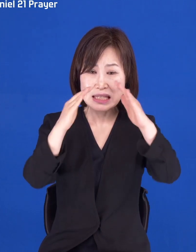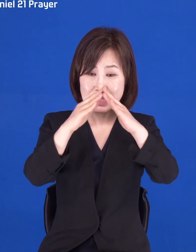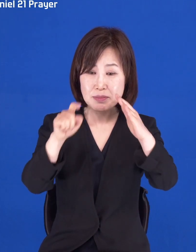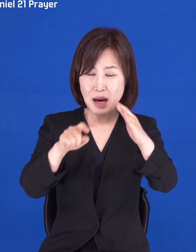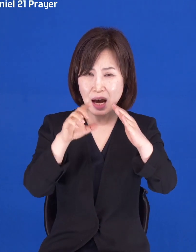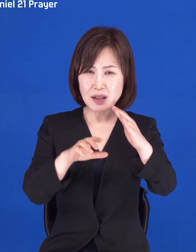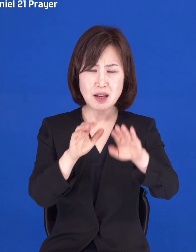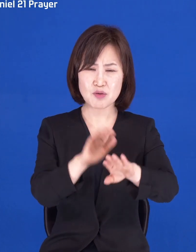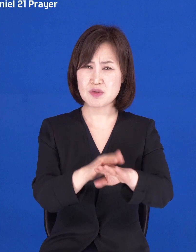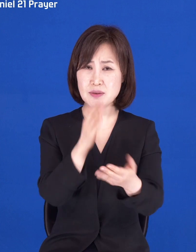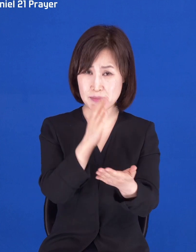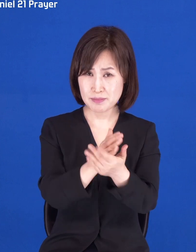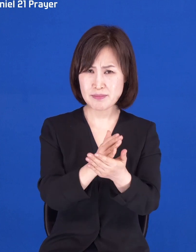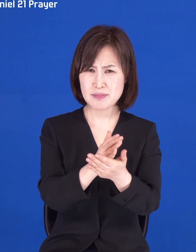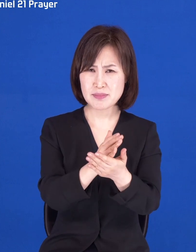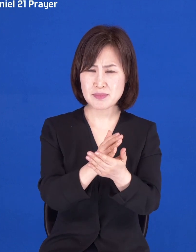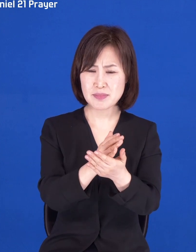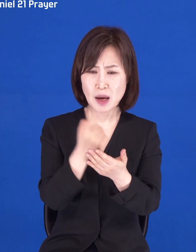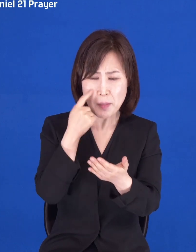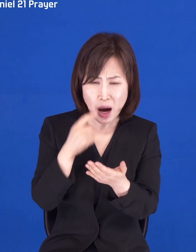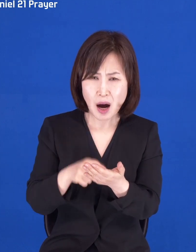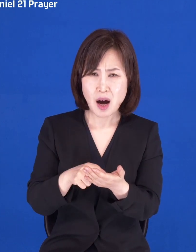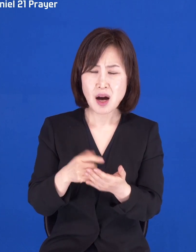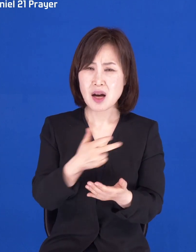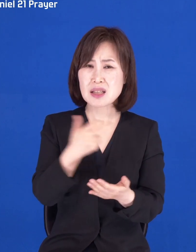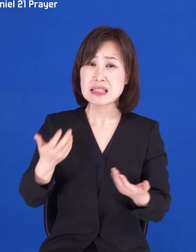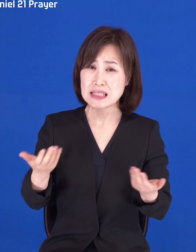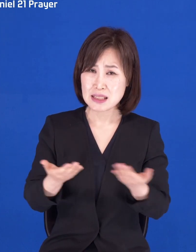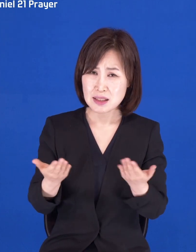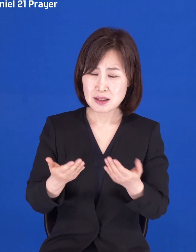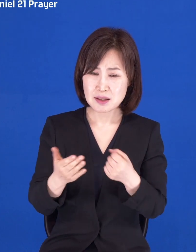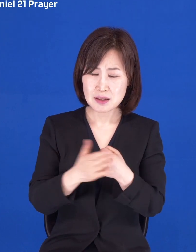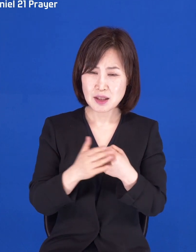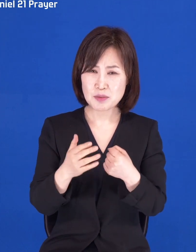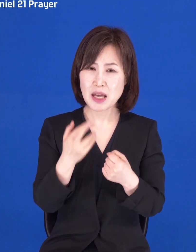밖에 숨겨야 되겠다고 하셔서 새 비닐 방막을